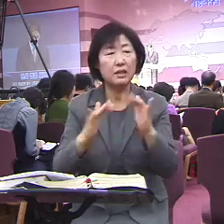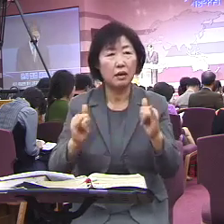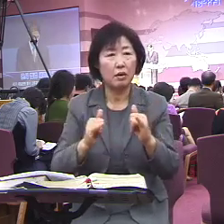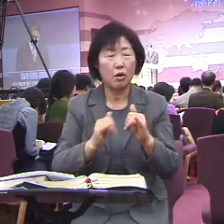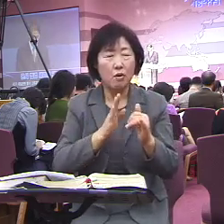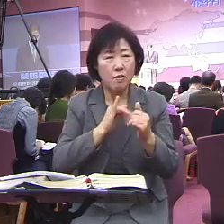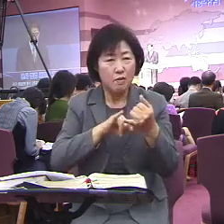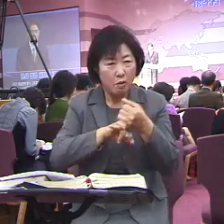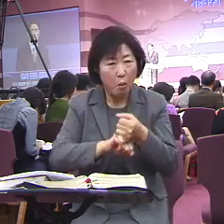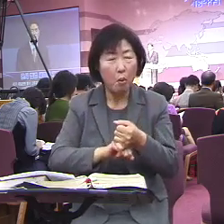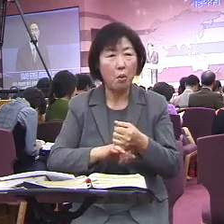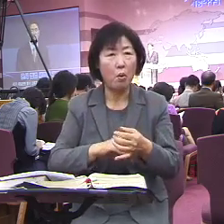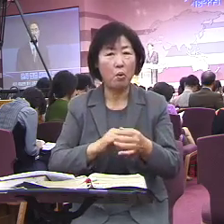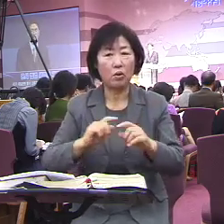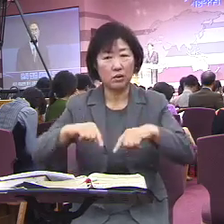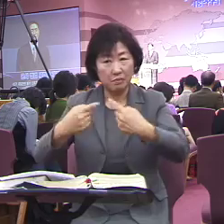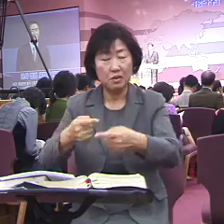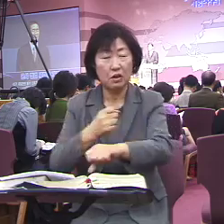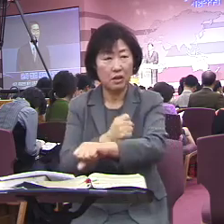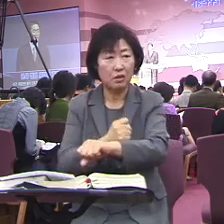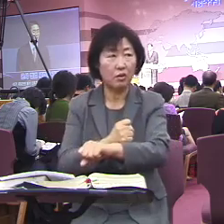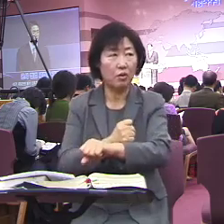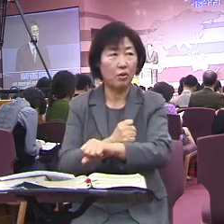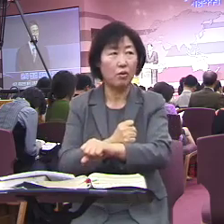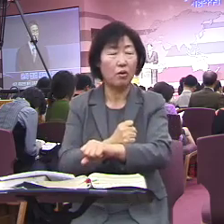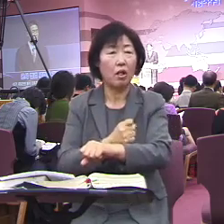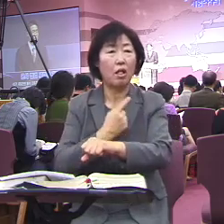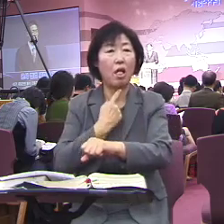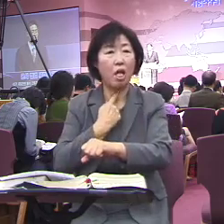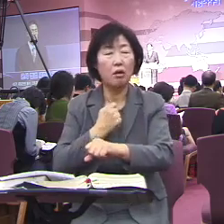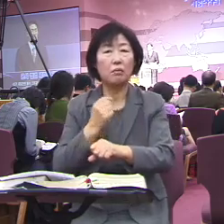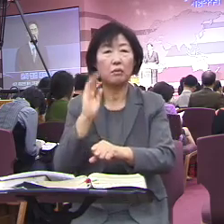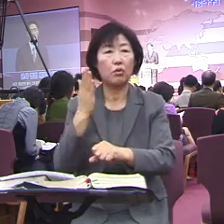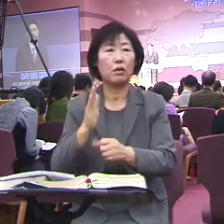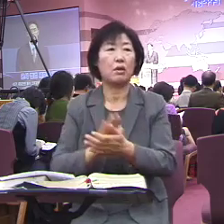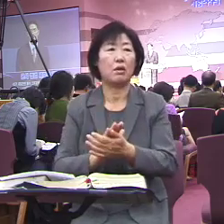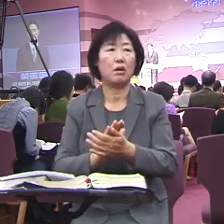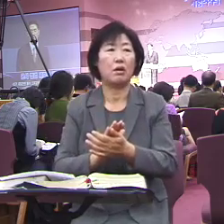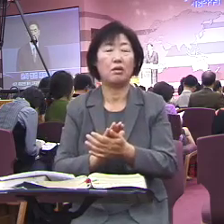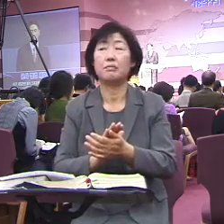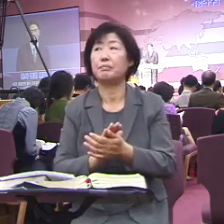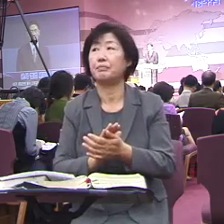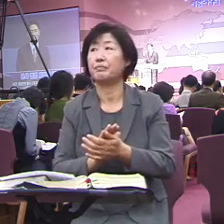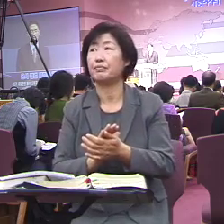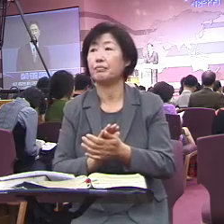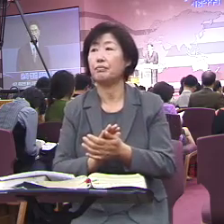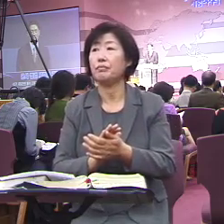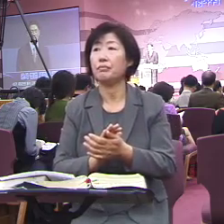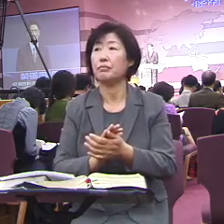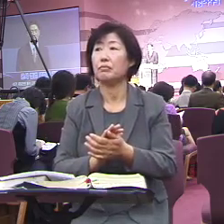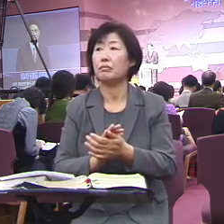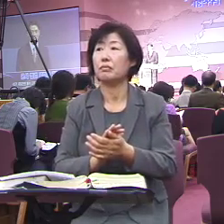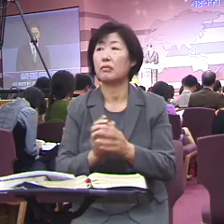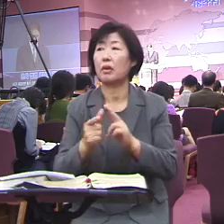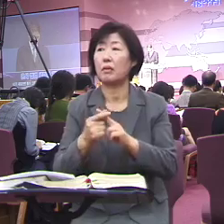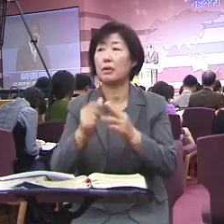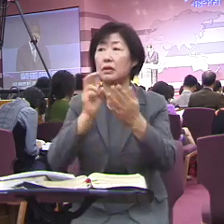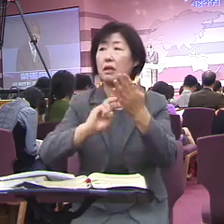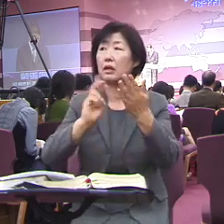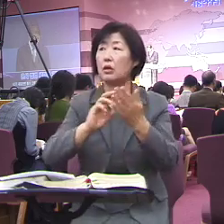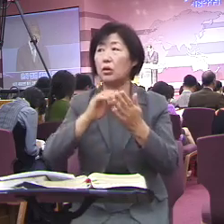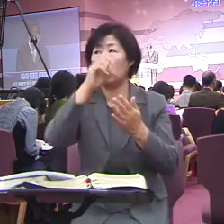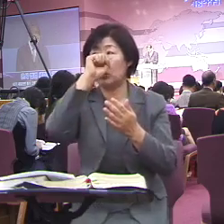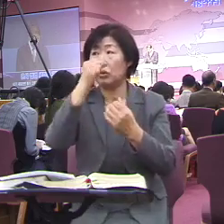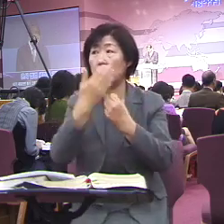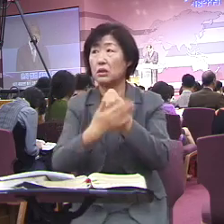필수 과정입니다. 꼭 참석하셔서 해당되시는 리더분들께서는 훈련생들과 함께 참여하셔서 좋은 은혜